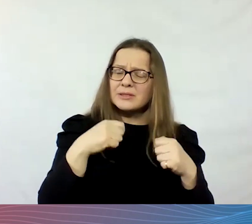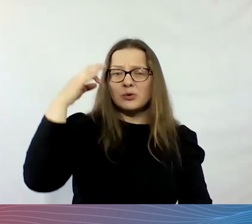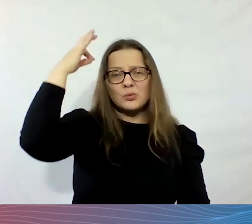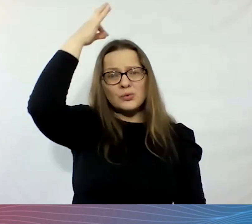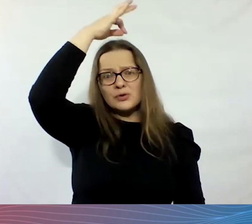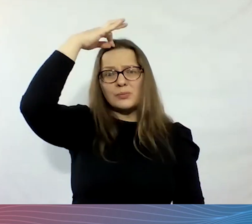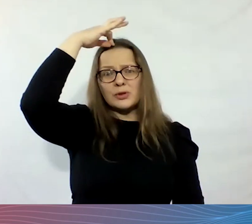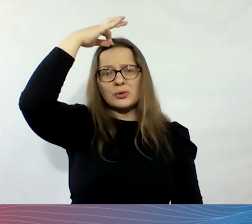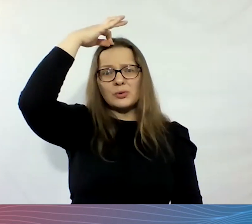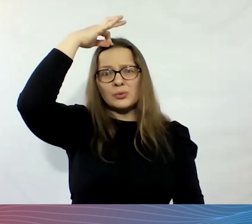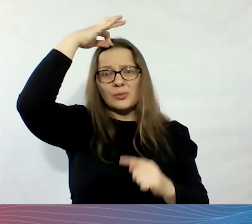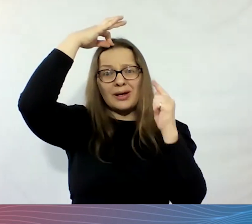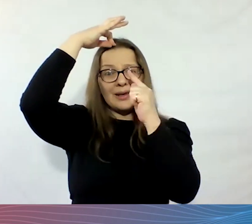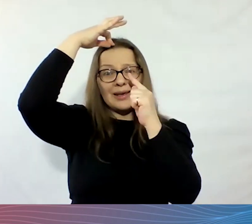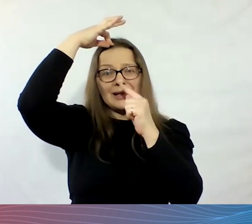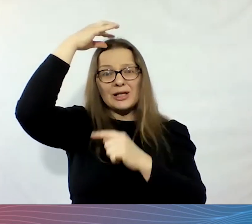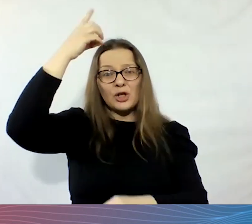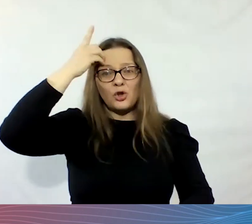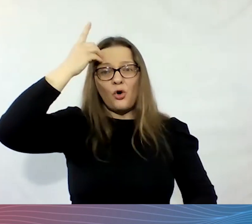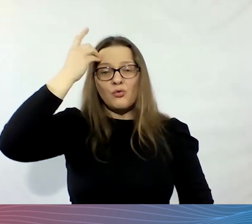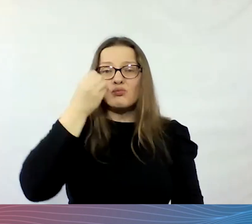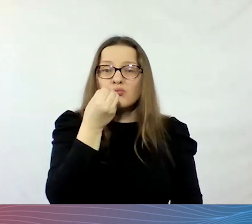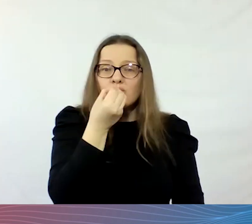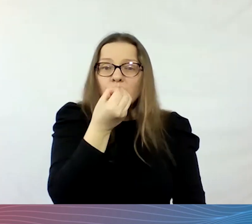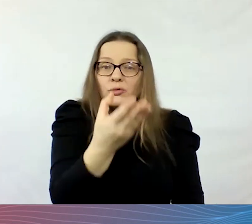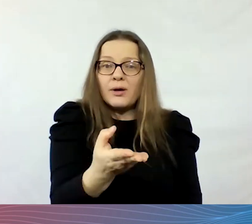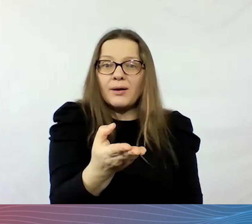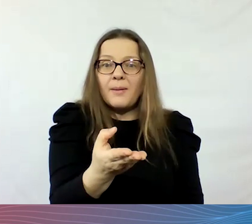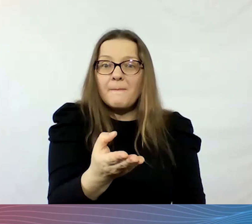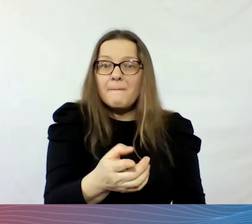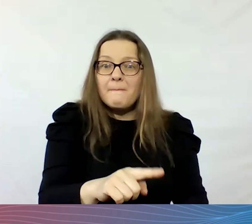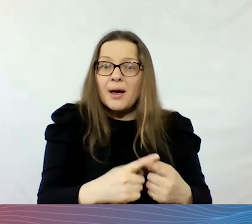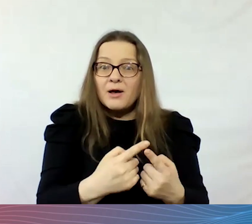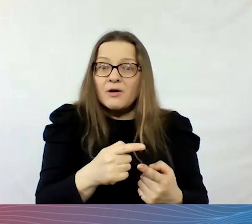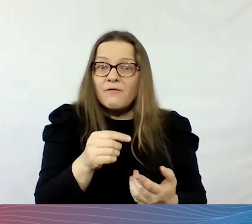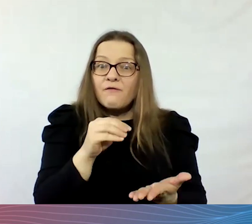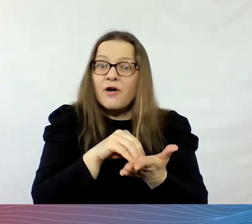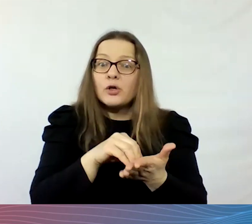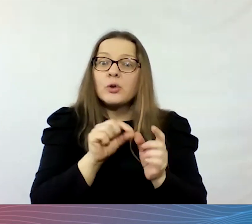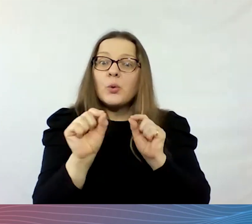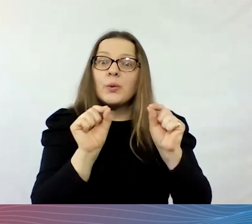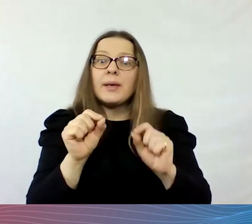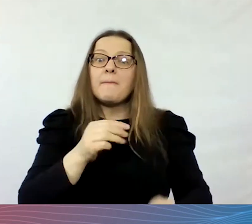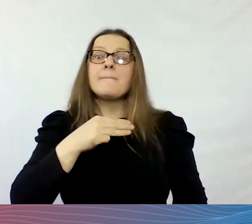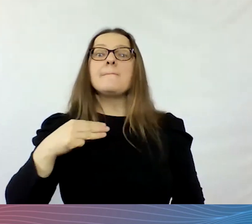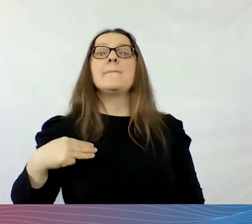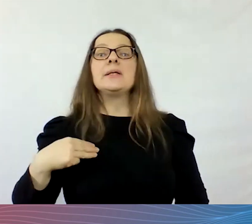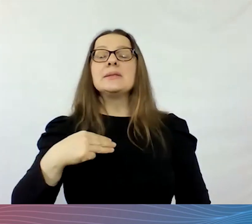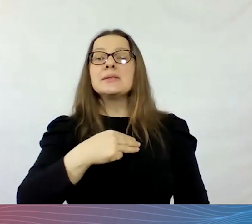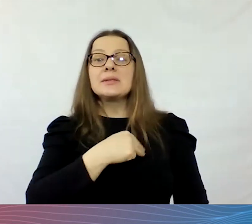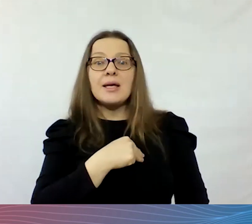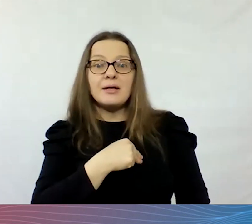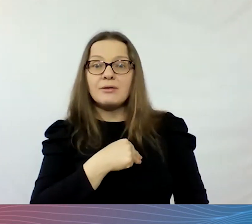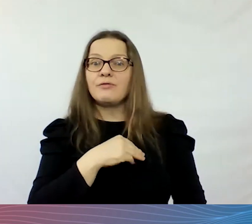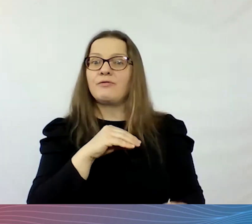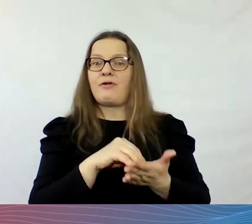dons, né? E para você poder ter um ministério, para ser útil, uma criança que não